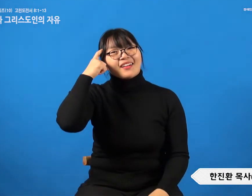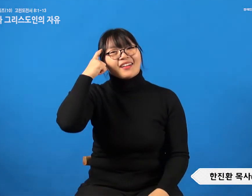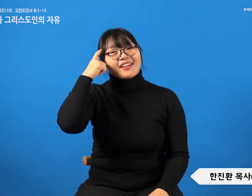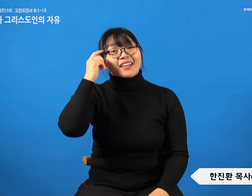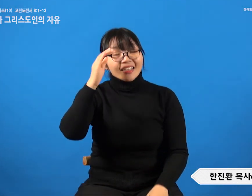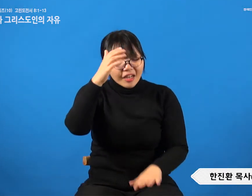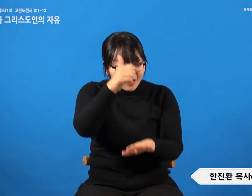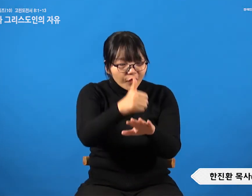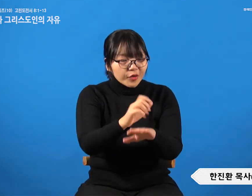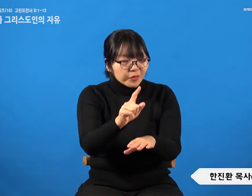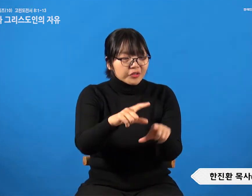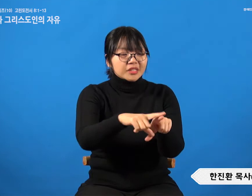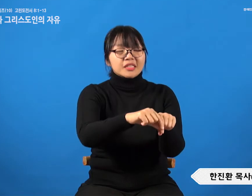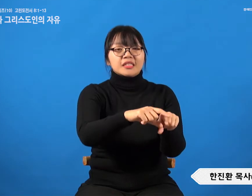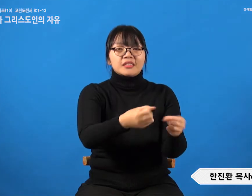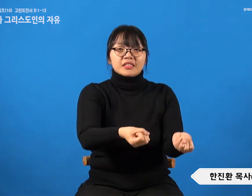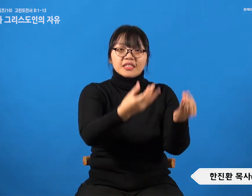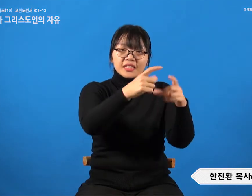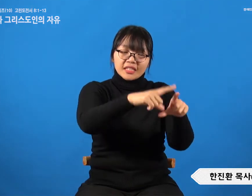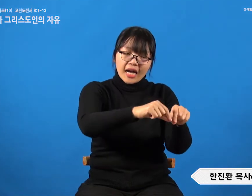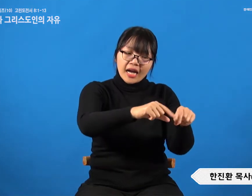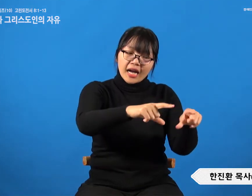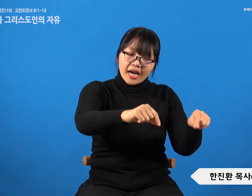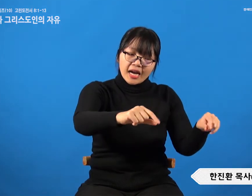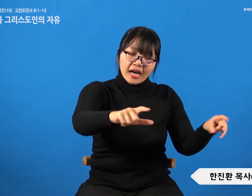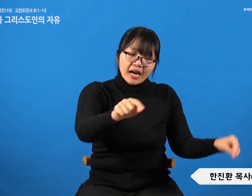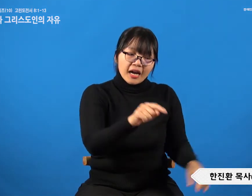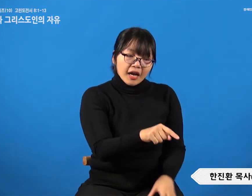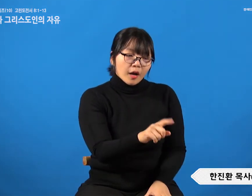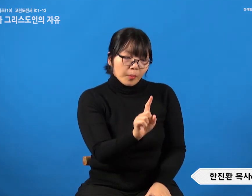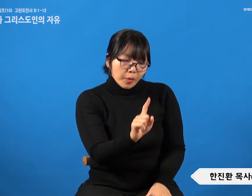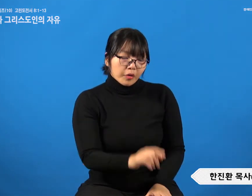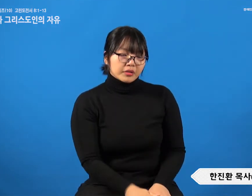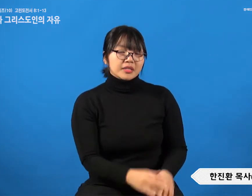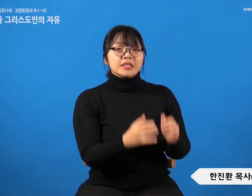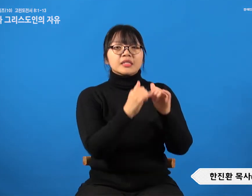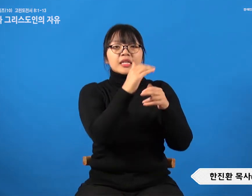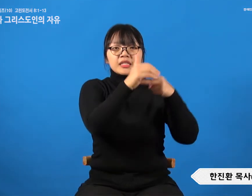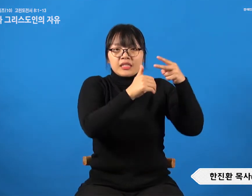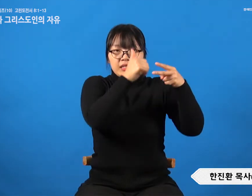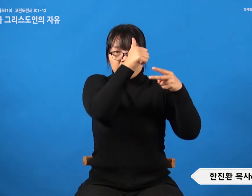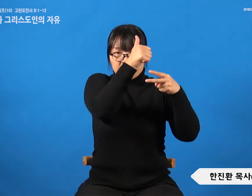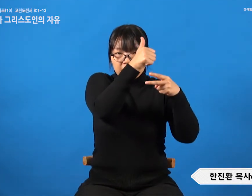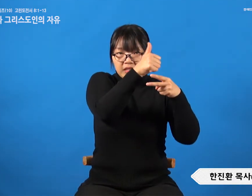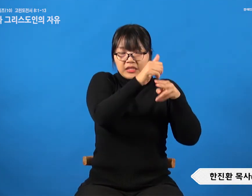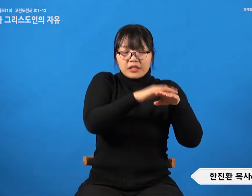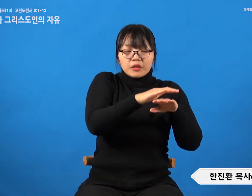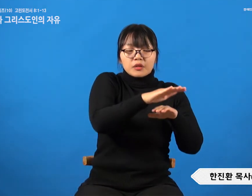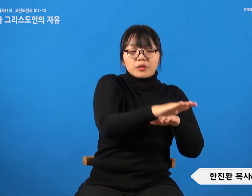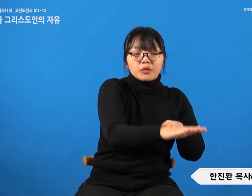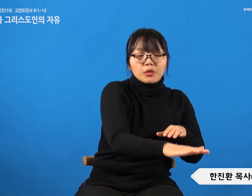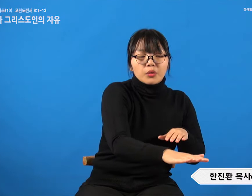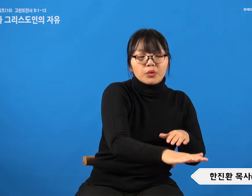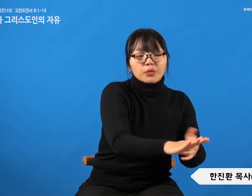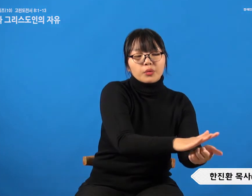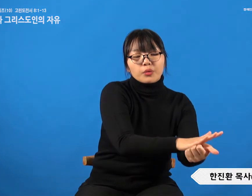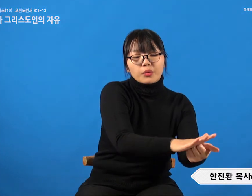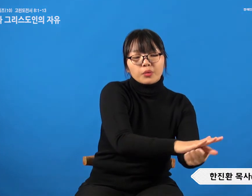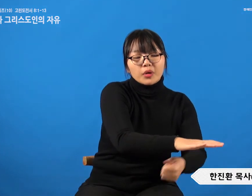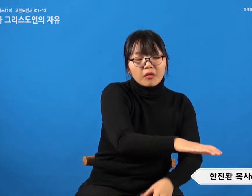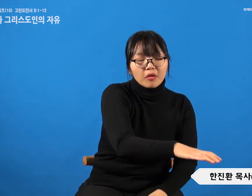그러니까 제사 음식은 뭔가 그 신들의 영향을 받은 좀 특별한 음식으로 생각을 한